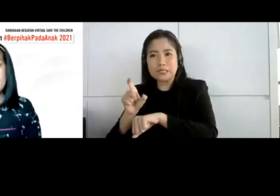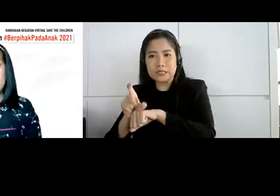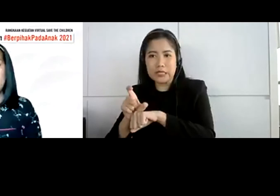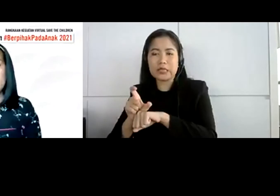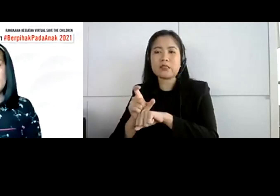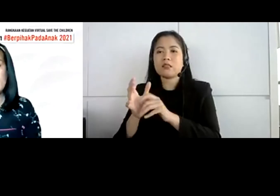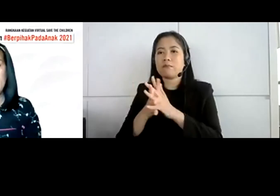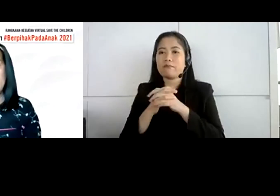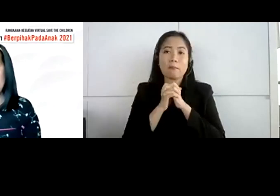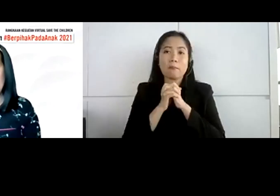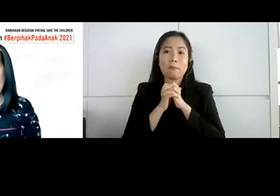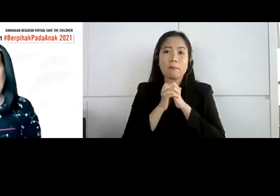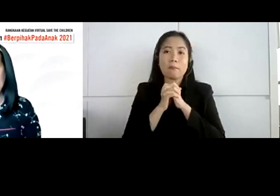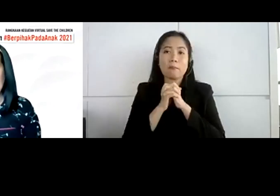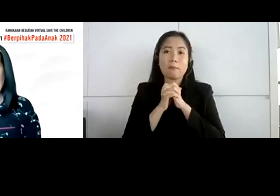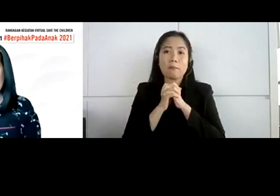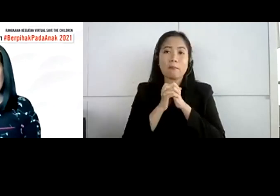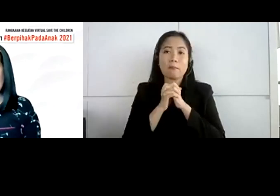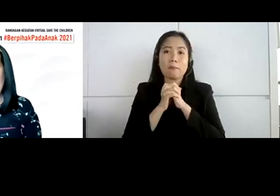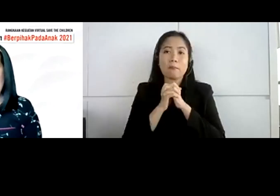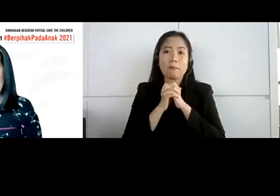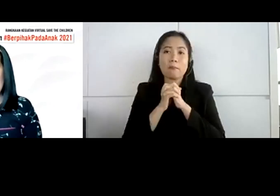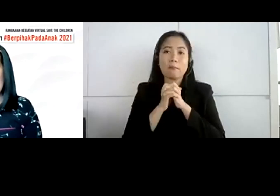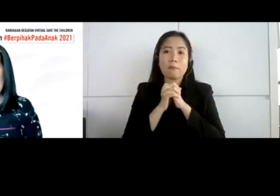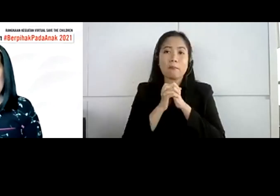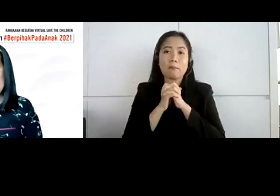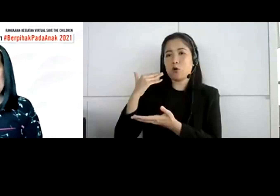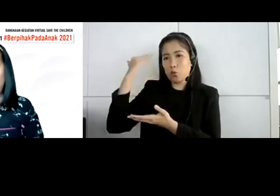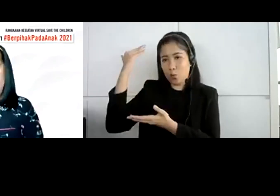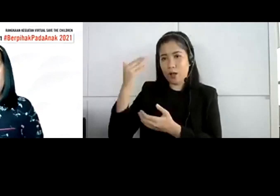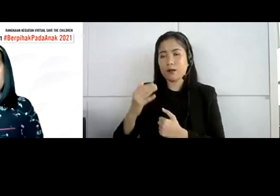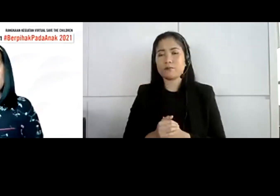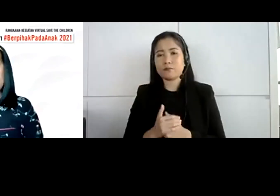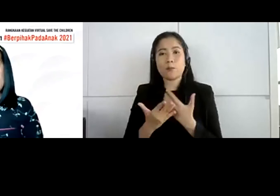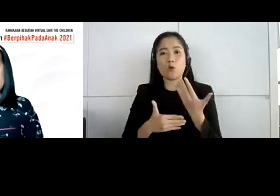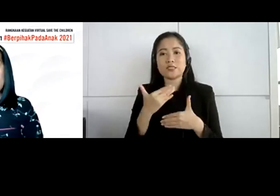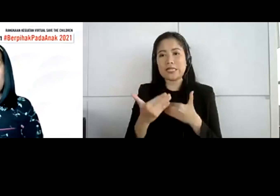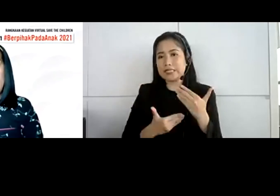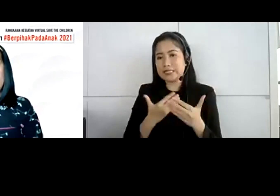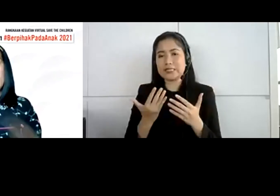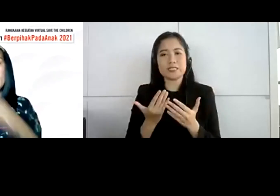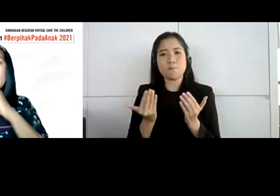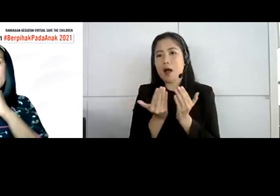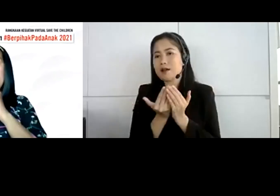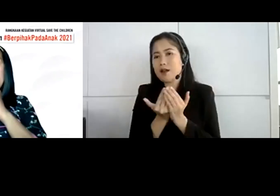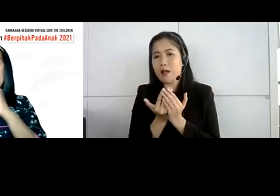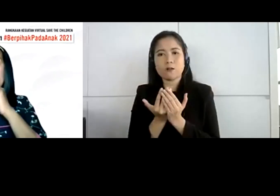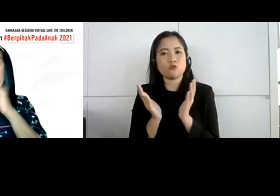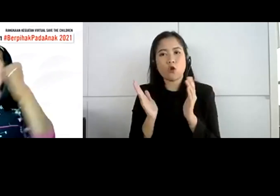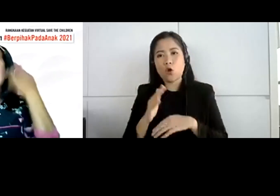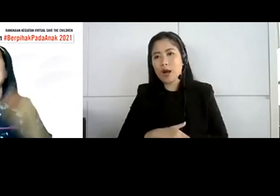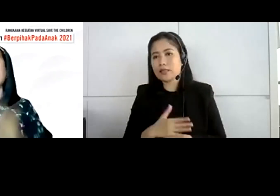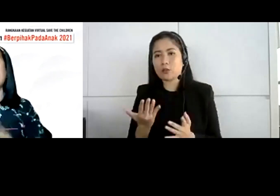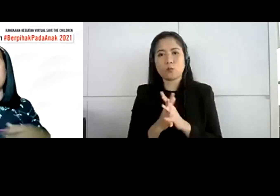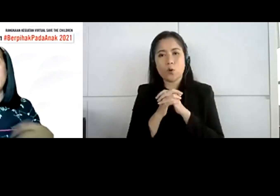dewasa di dalam proses ibadah mereka, juga ini di sekolah, khususnya di sekolah, itu kami